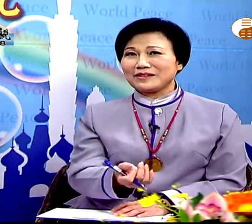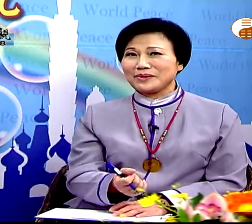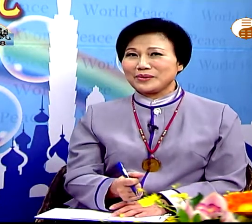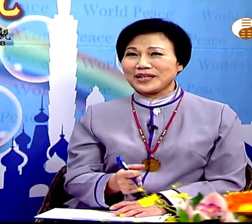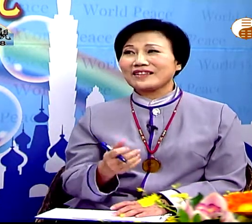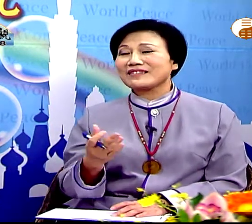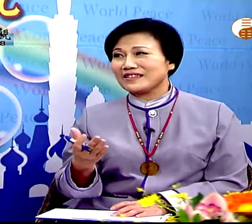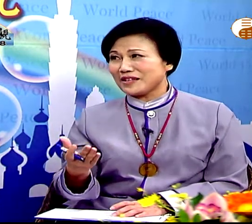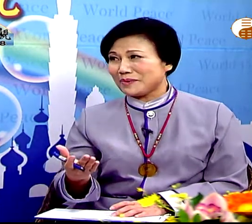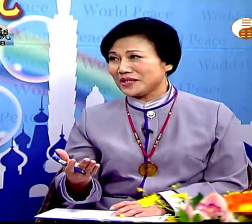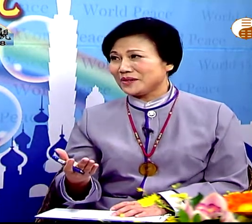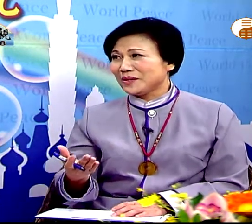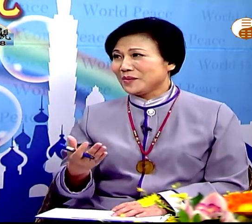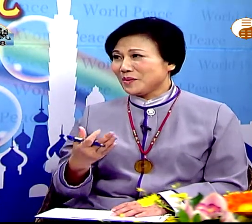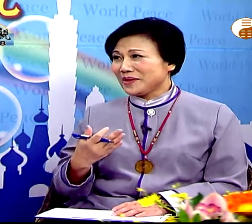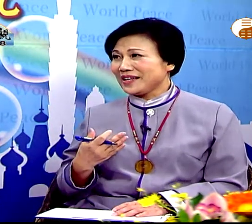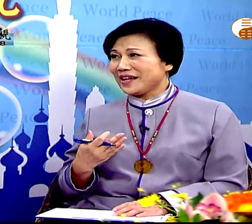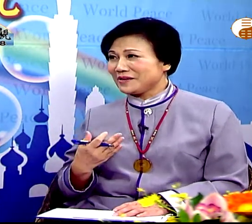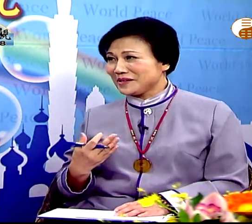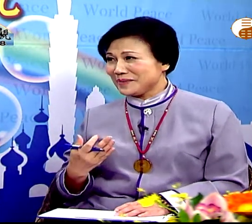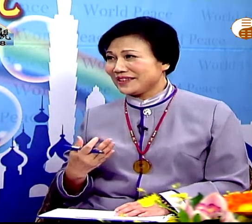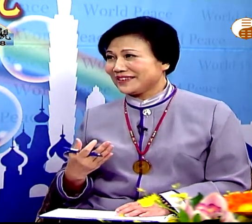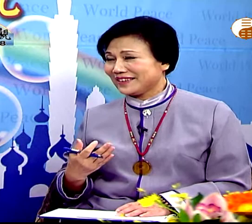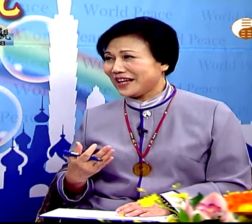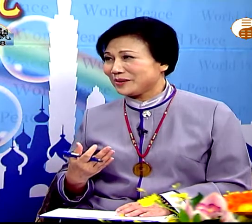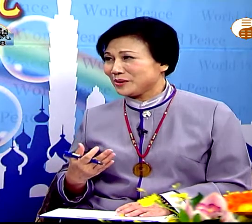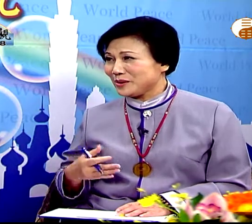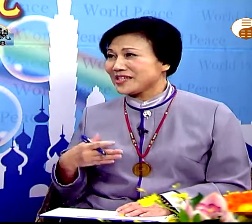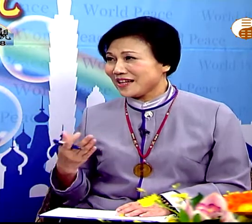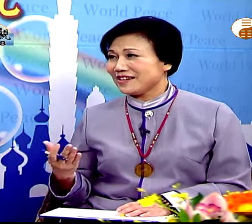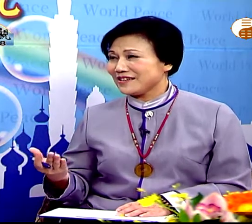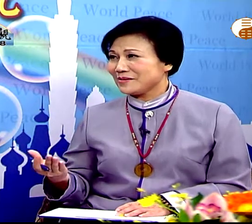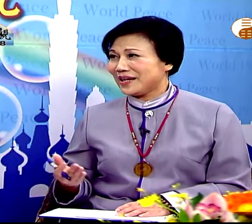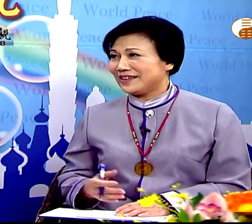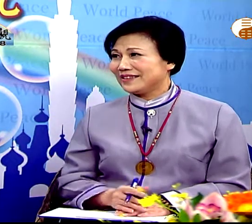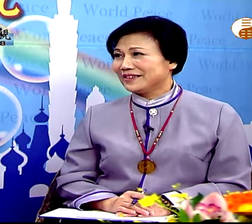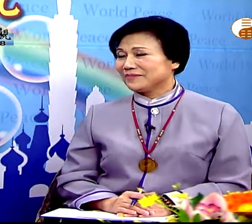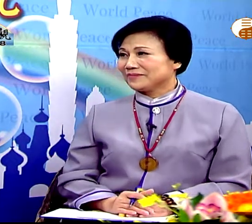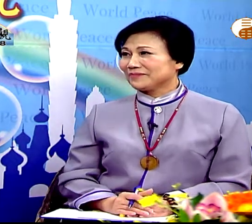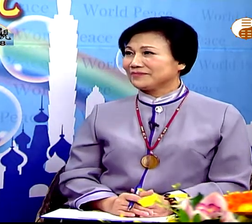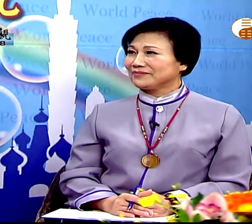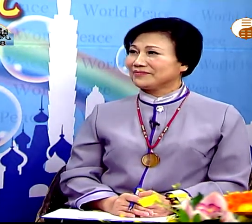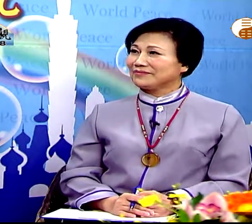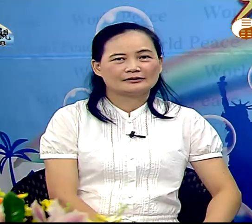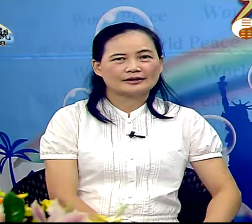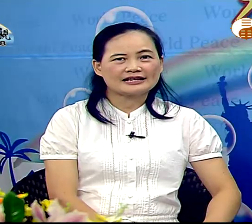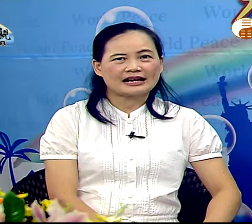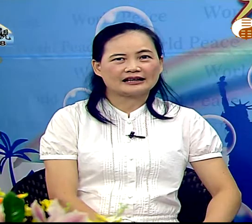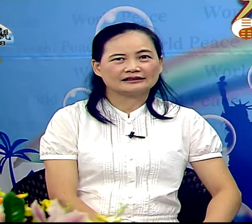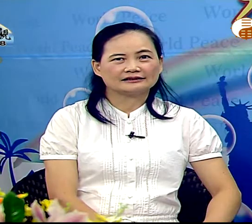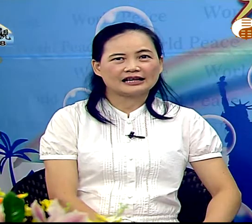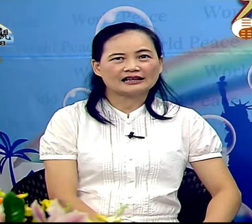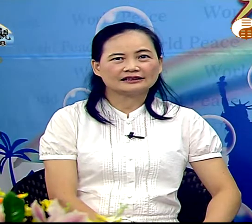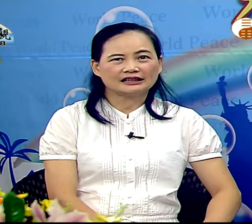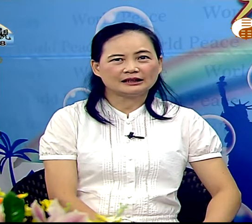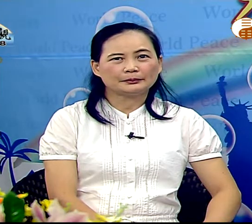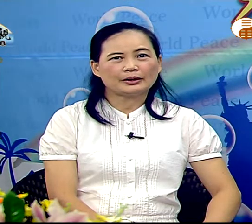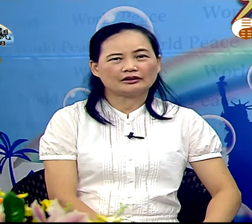的，比如说看到这些小朋友，我们应该用什么样的态度？除了诚恳之外， 我想当听力不好的